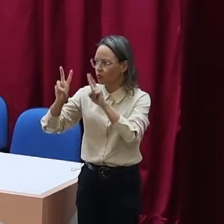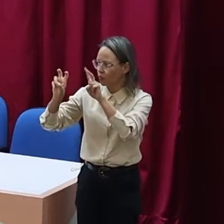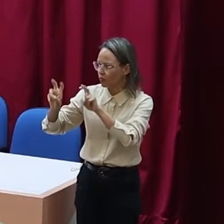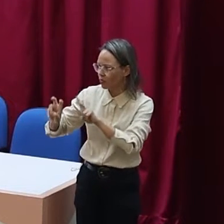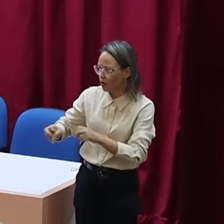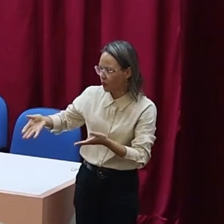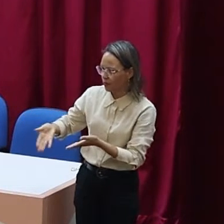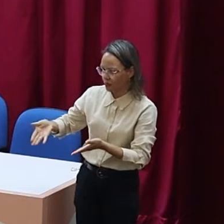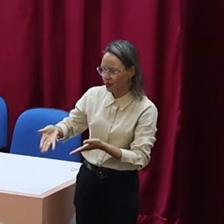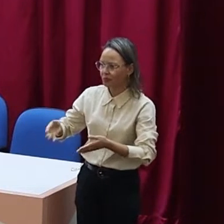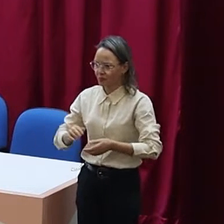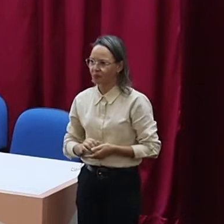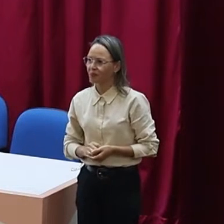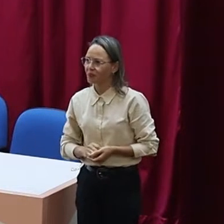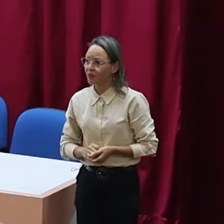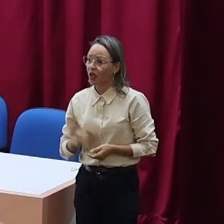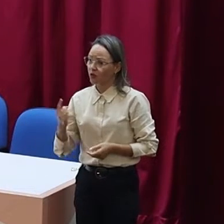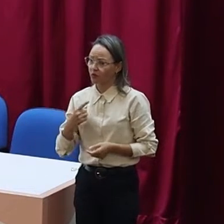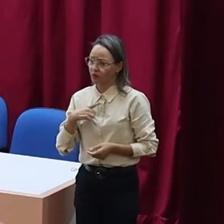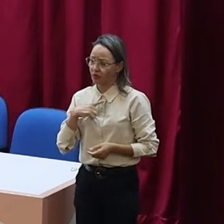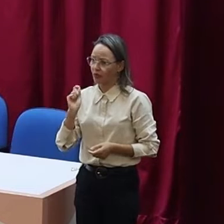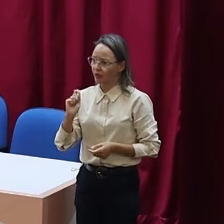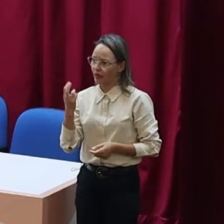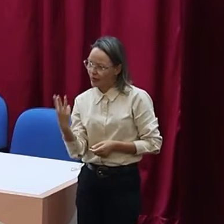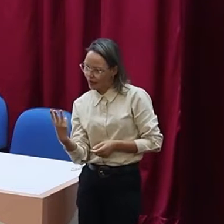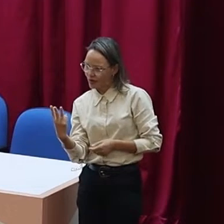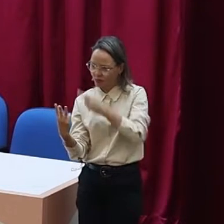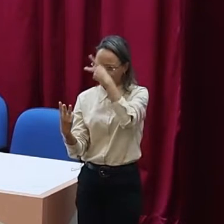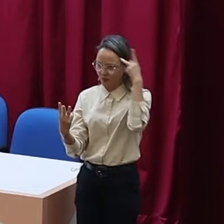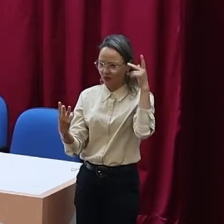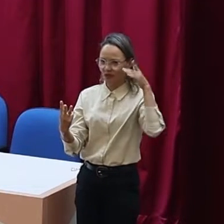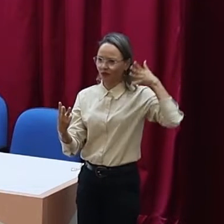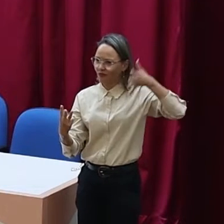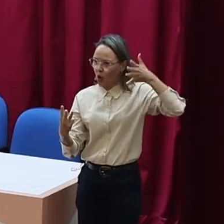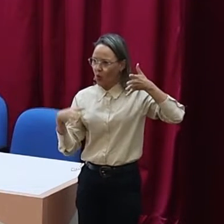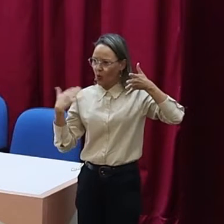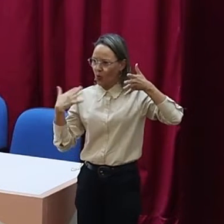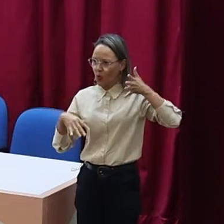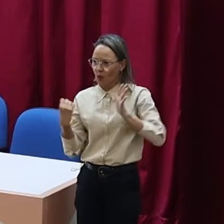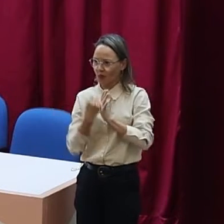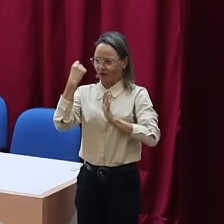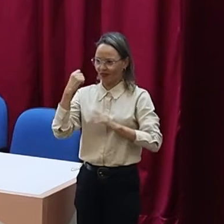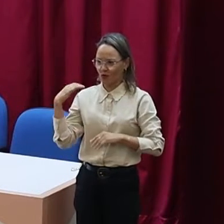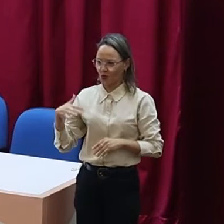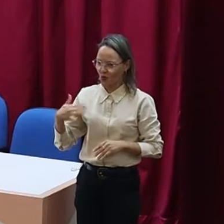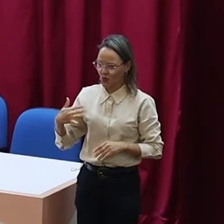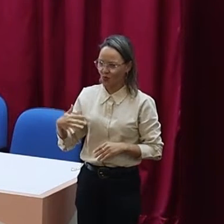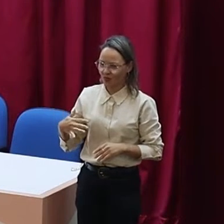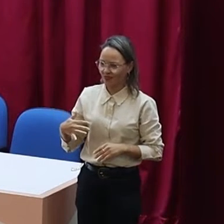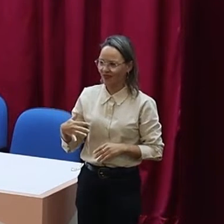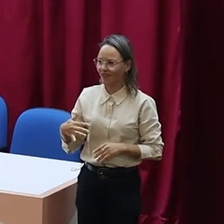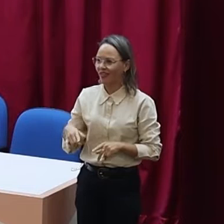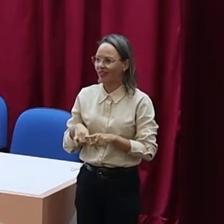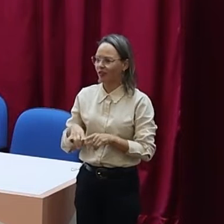aqui. A gente tem três palestrantes de bastante impacto. E aí,